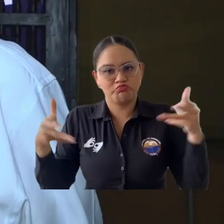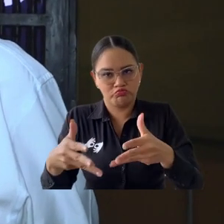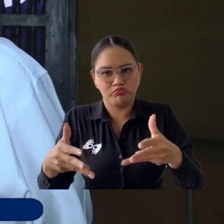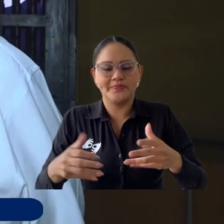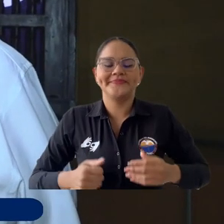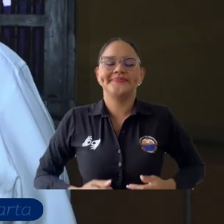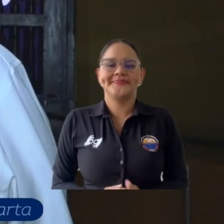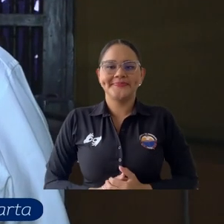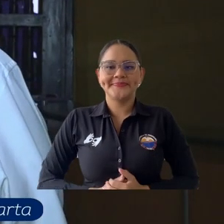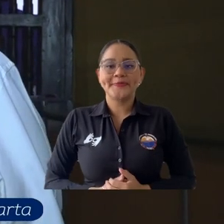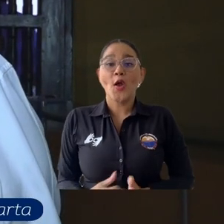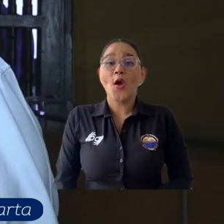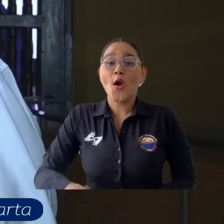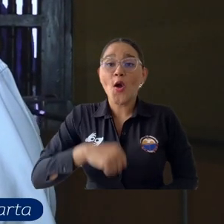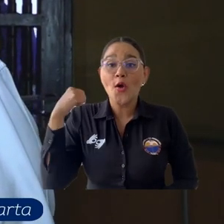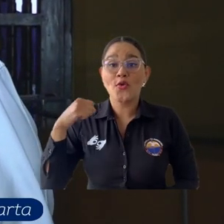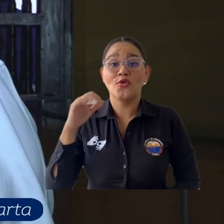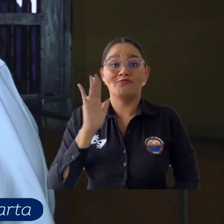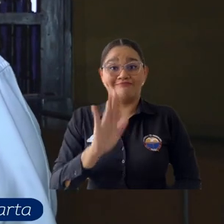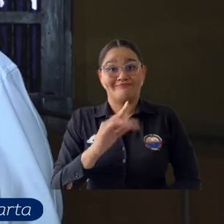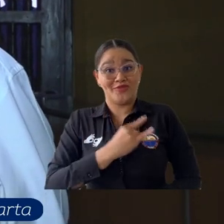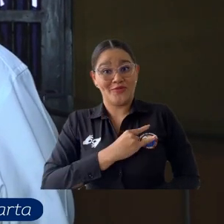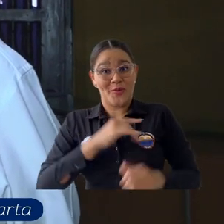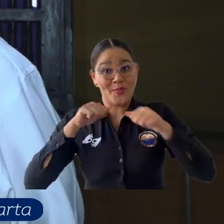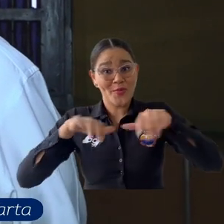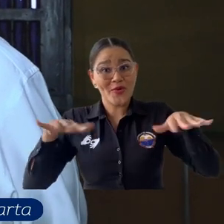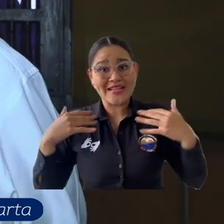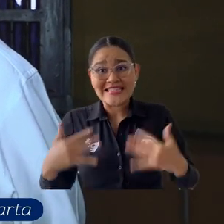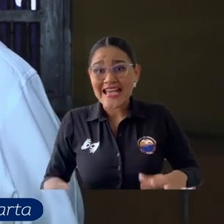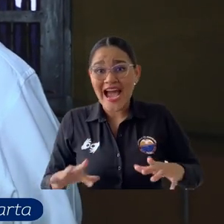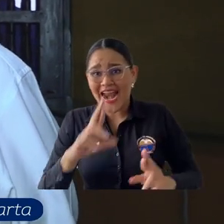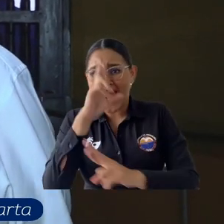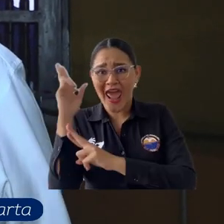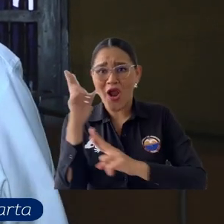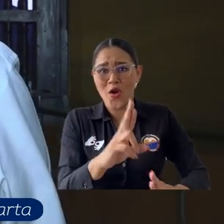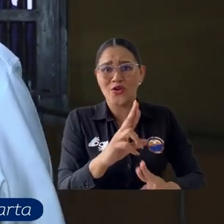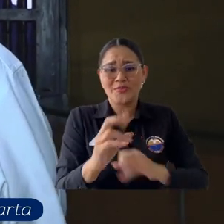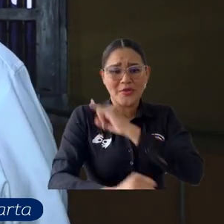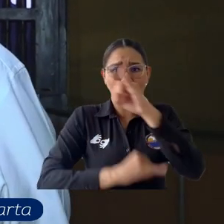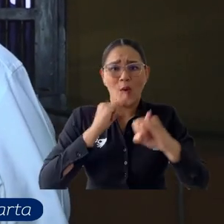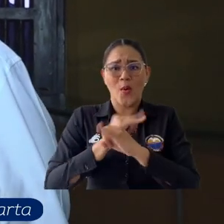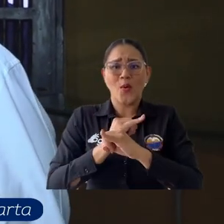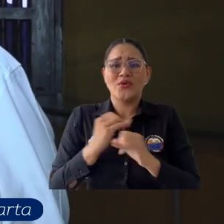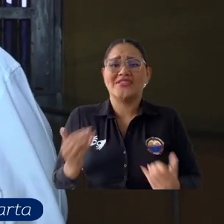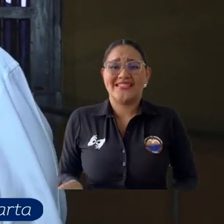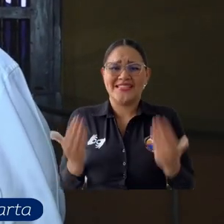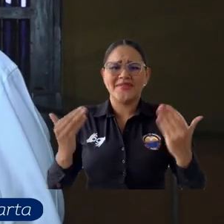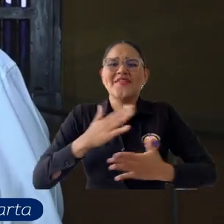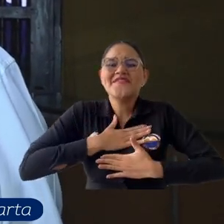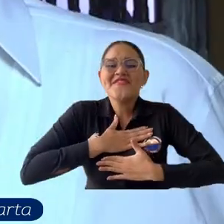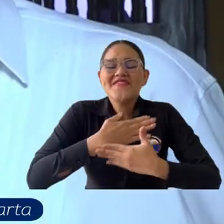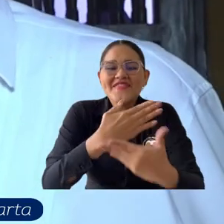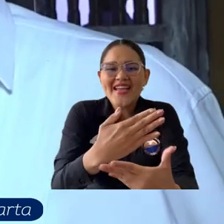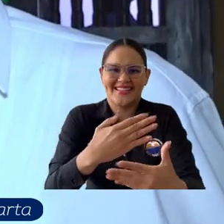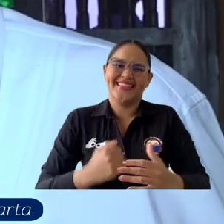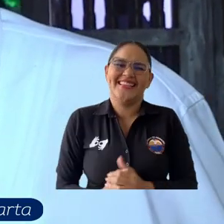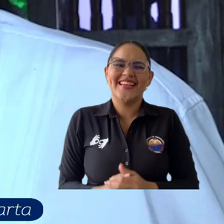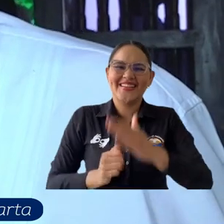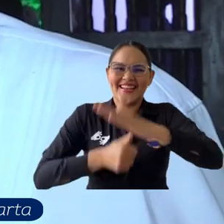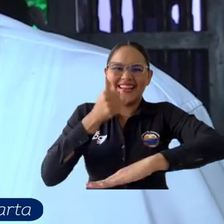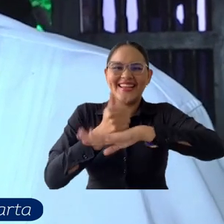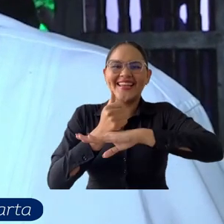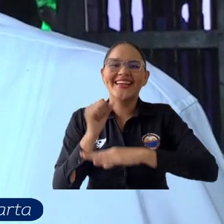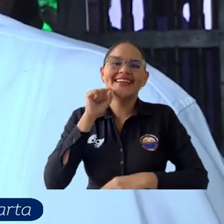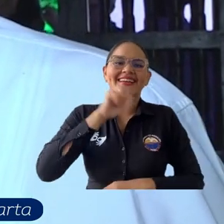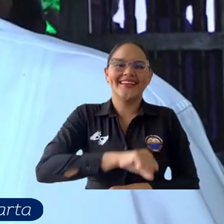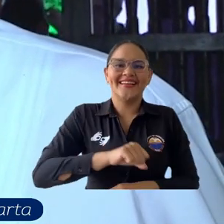orgulloso de que nuestra universidad pública haya obtenido un reconocimiento internacional. Felicitaciones al